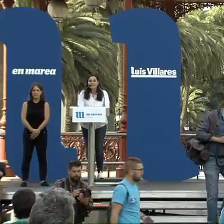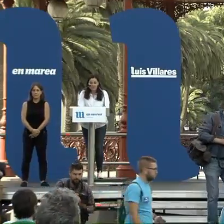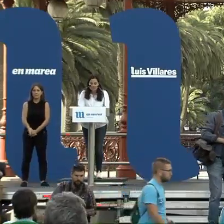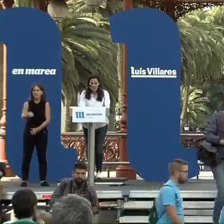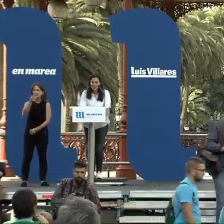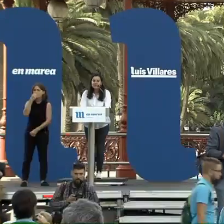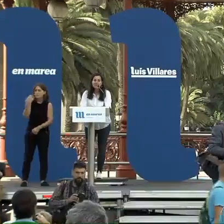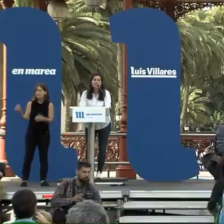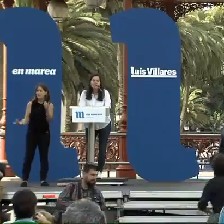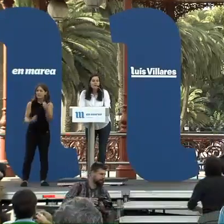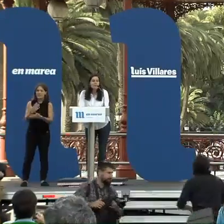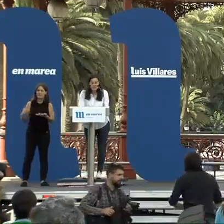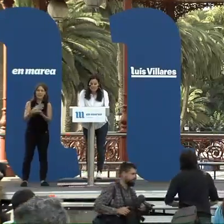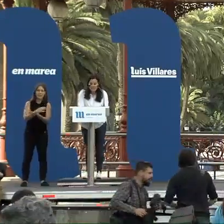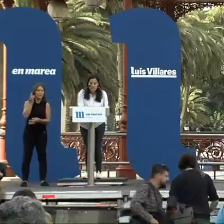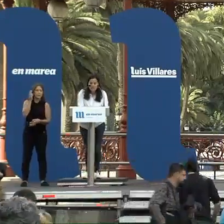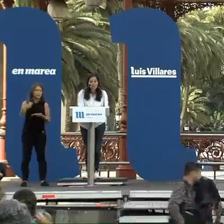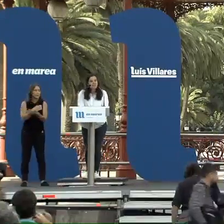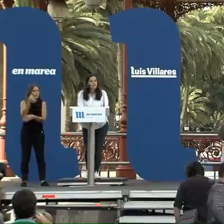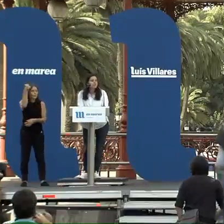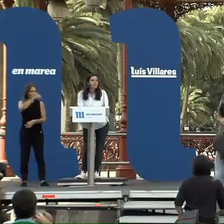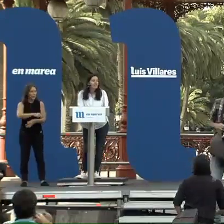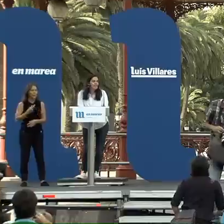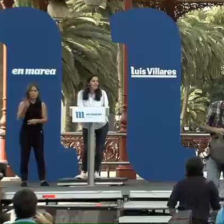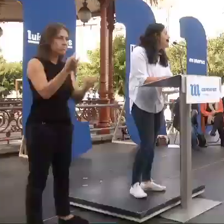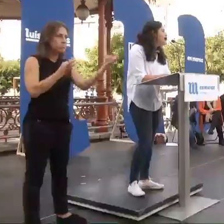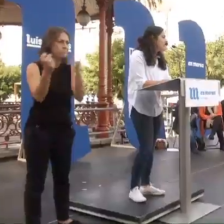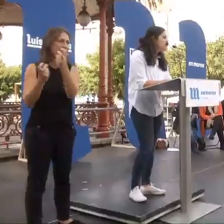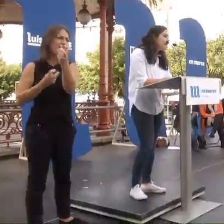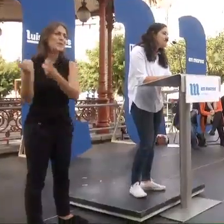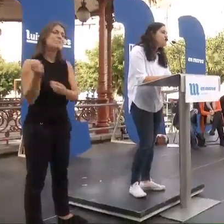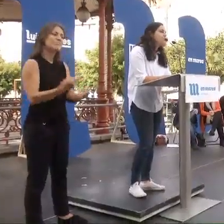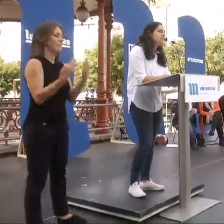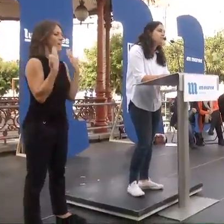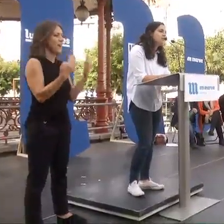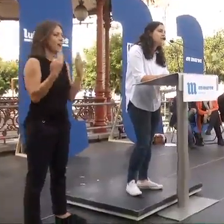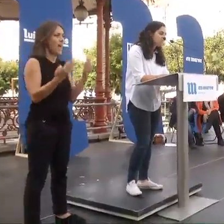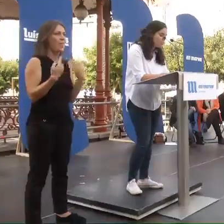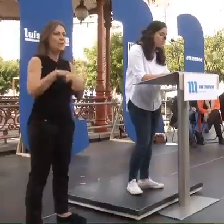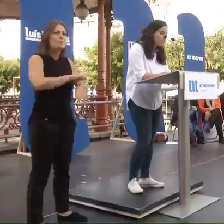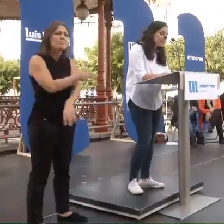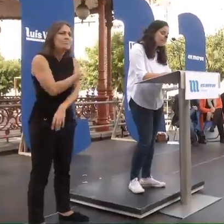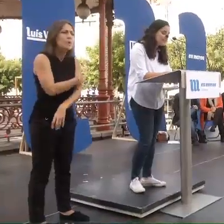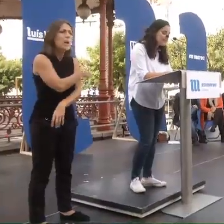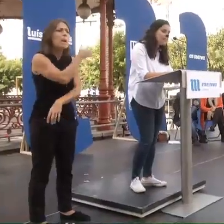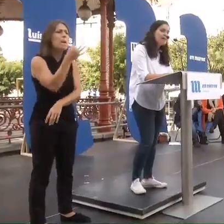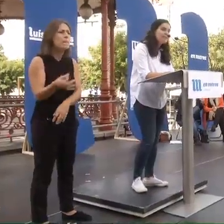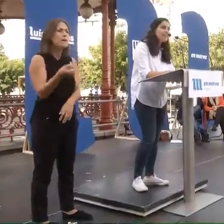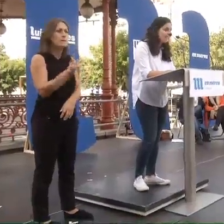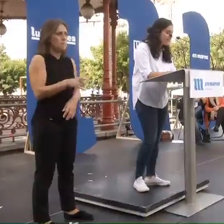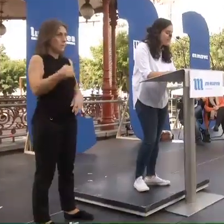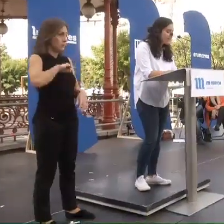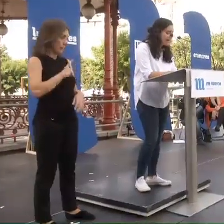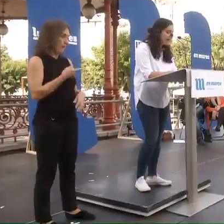Bo día a todas e a todos. Moitas grazas por acompañarnos hoxe aquí, por arrouparnos e, sobre todo, por formar xa